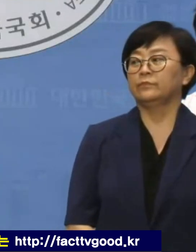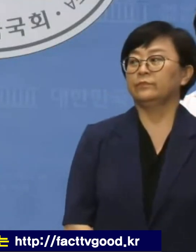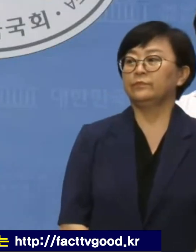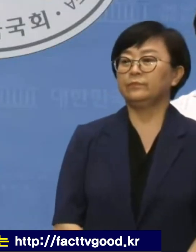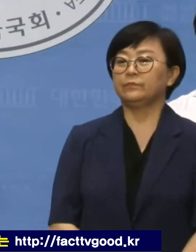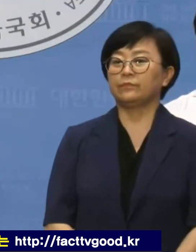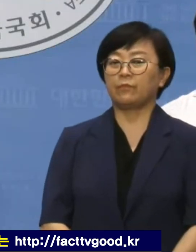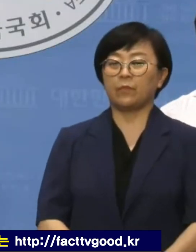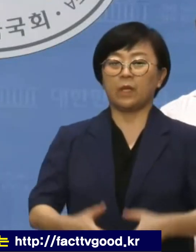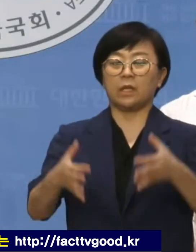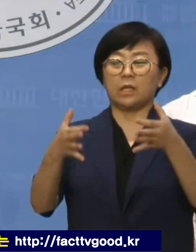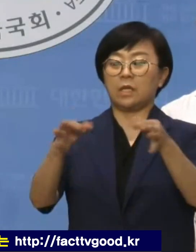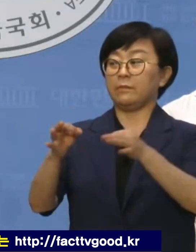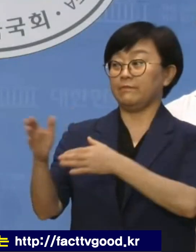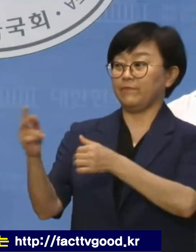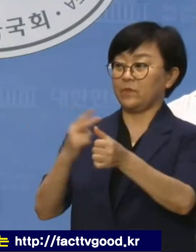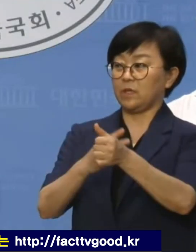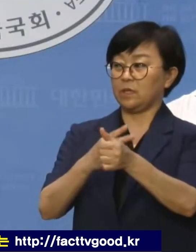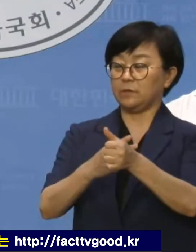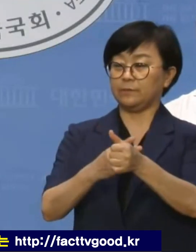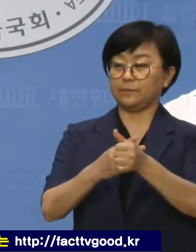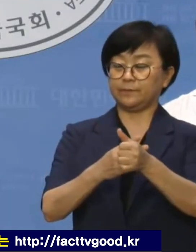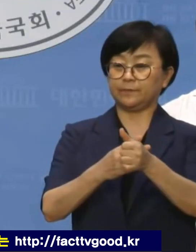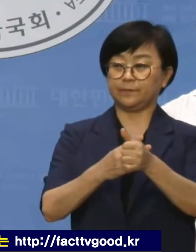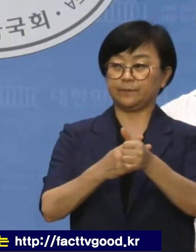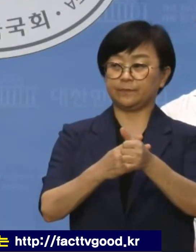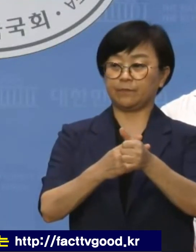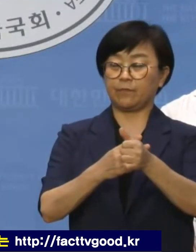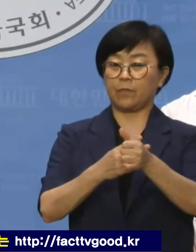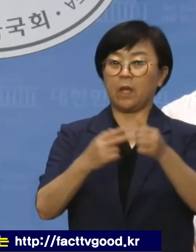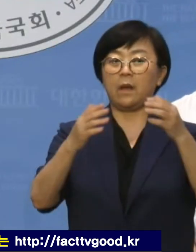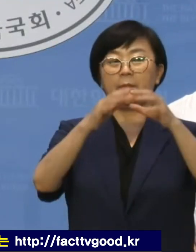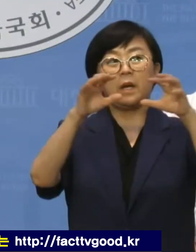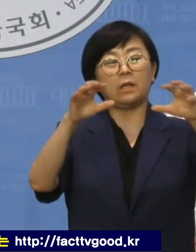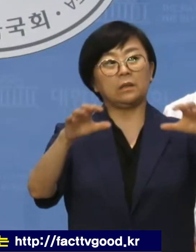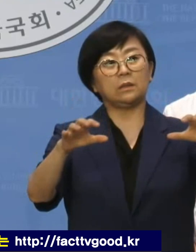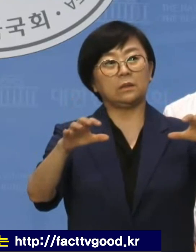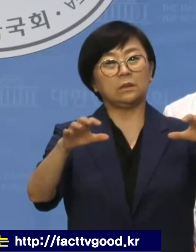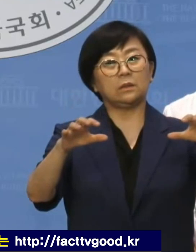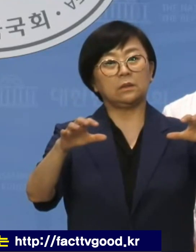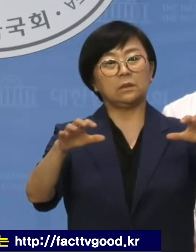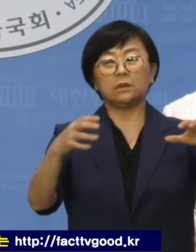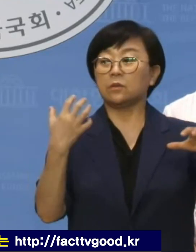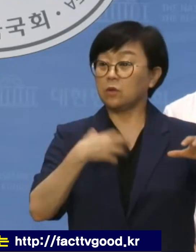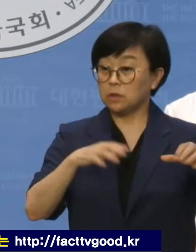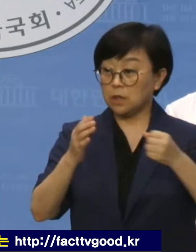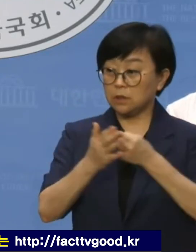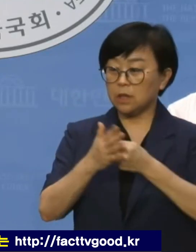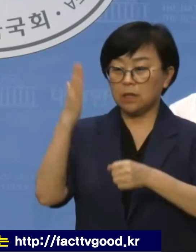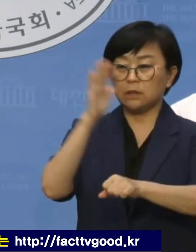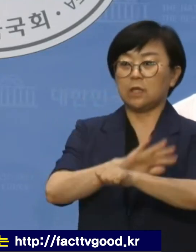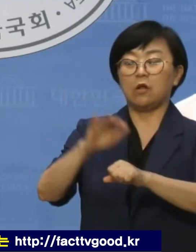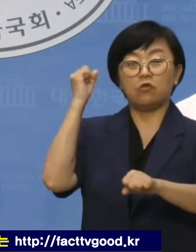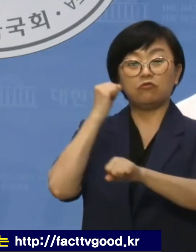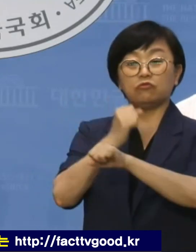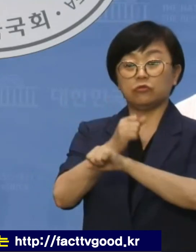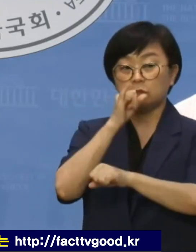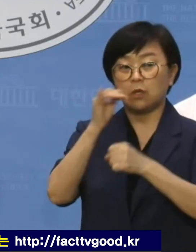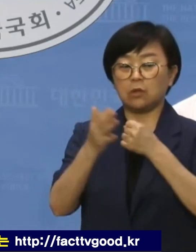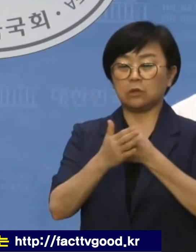예, 김태엽 선생님, 최 선생님, 마을과 이제 나라를 걱정하는 마음으로 잘 연구를 해오신 것 같습니다.